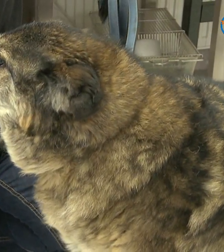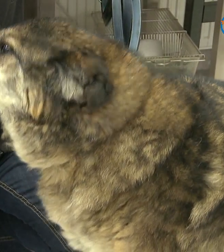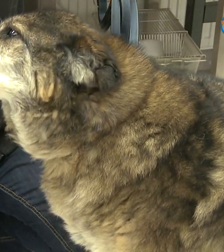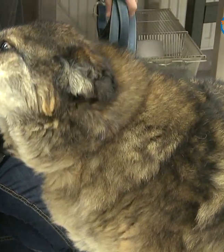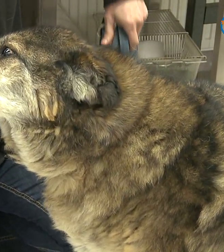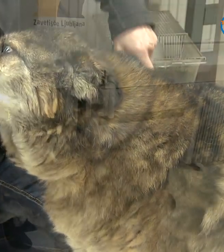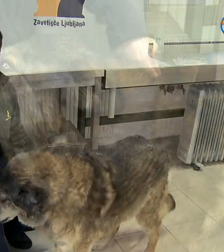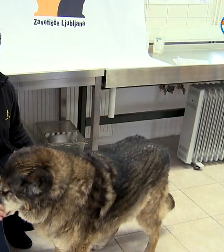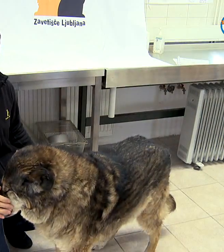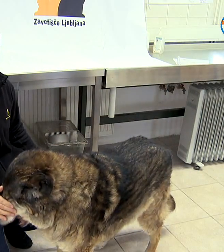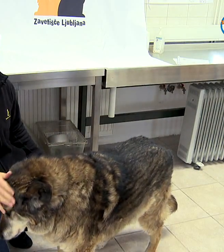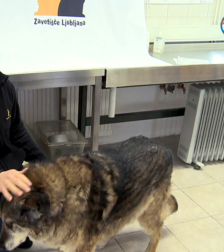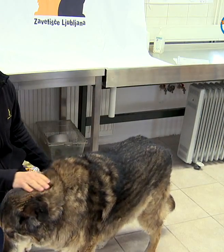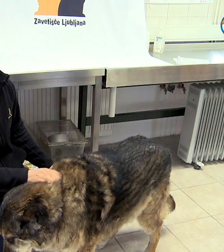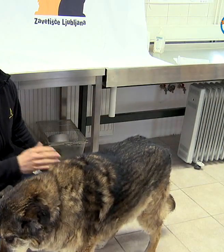Ki je pa že star.